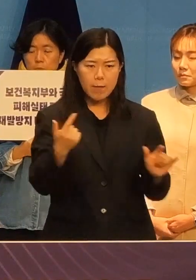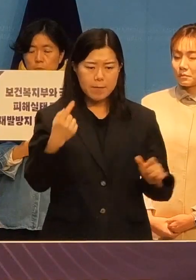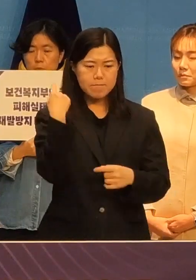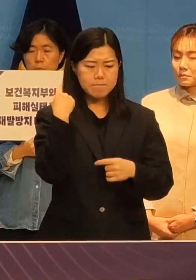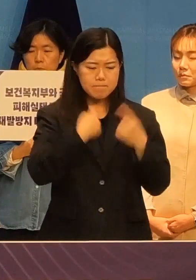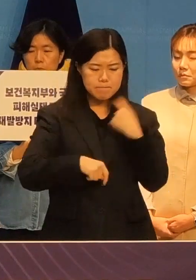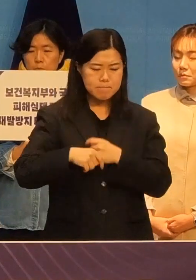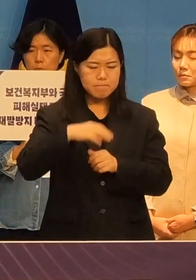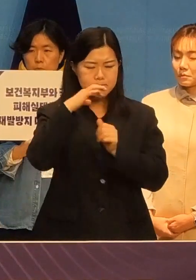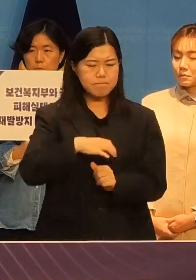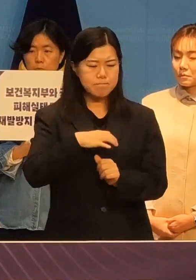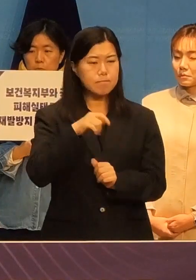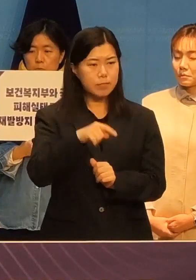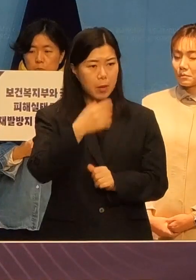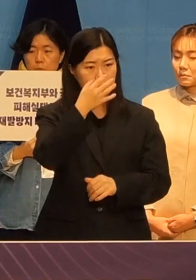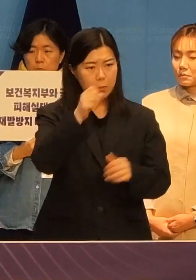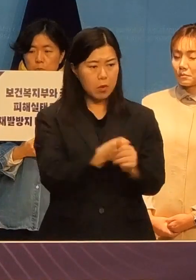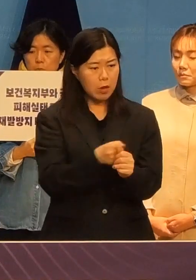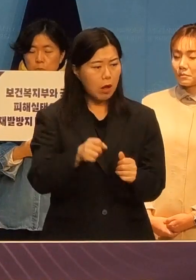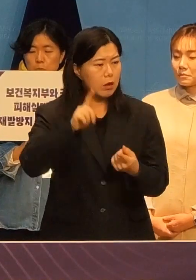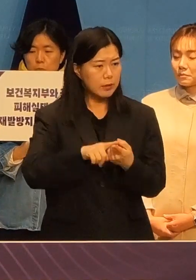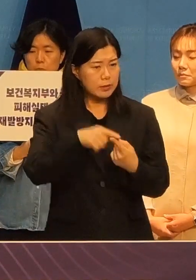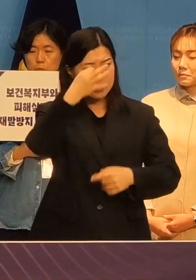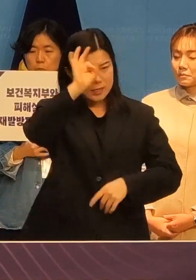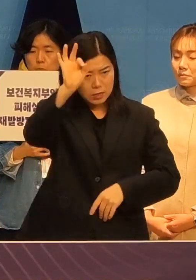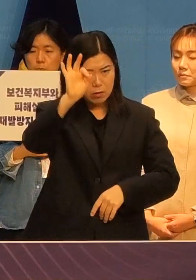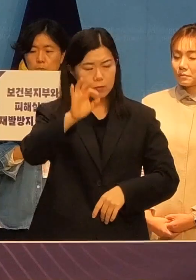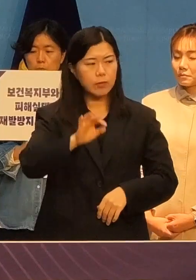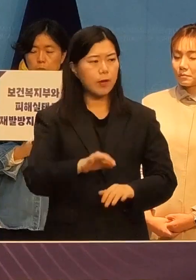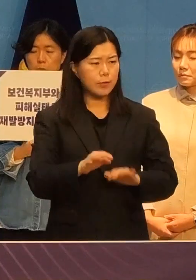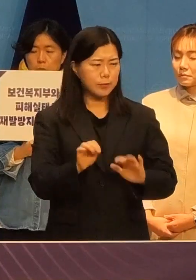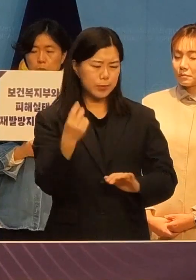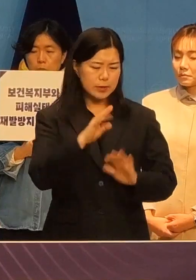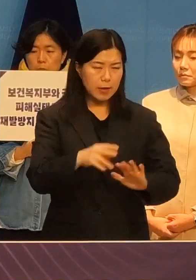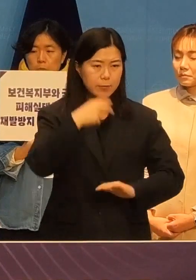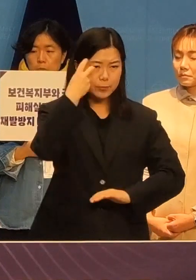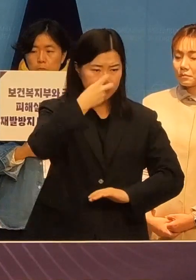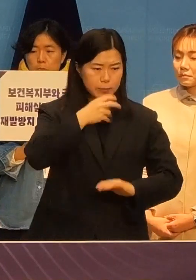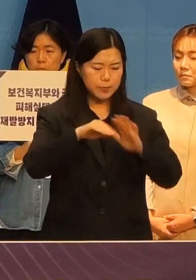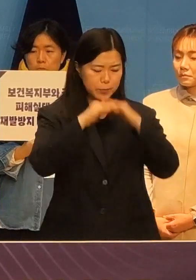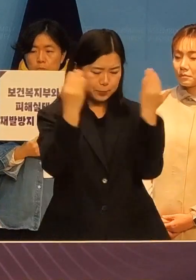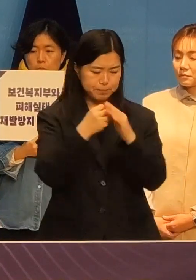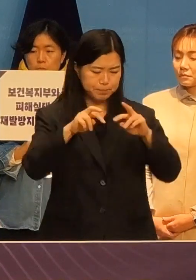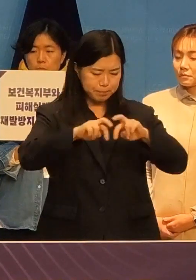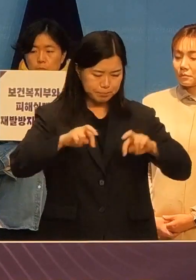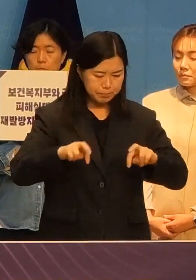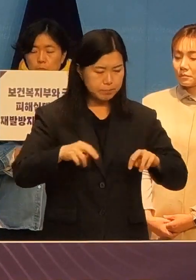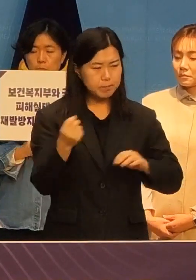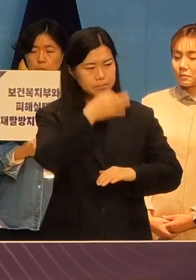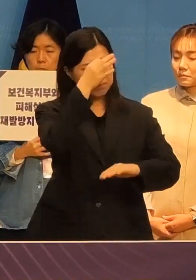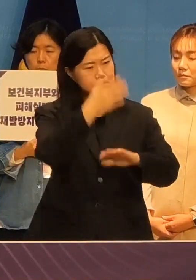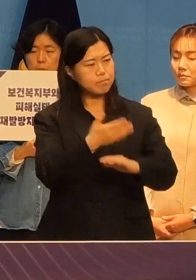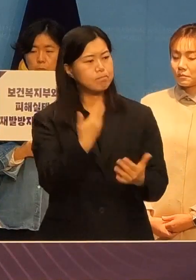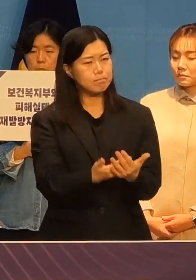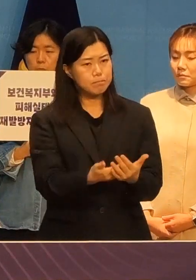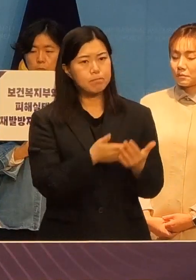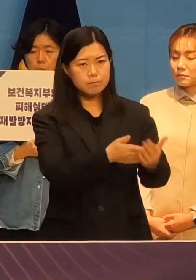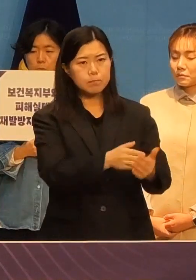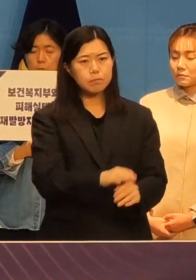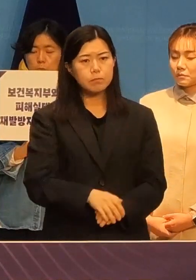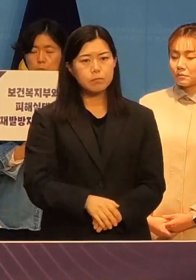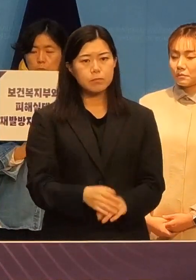폭력을 지금 당장 인정하고 조사하여 낱낱이 드러내고 사죄하십시오.